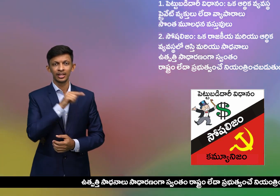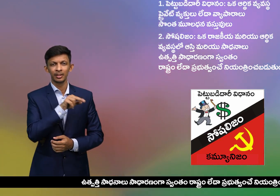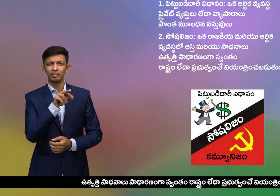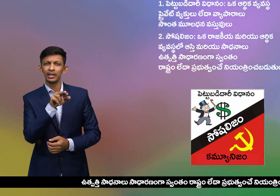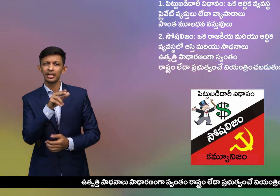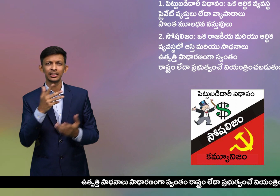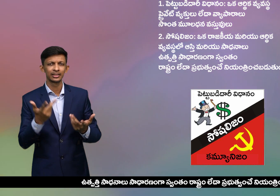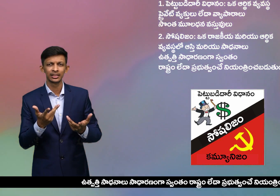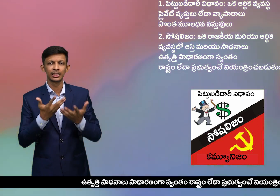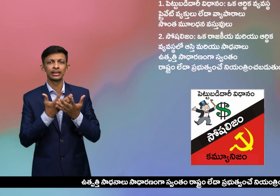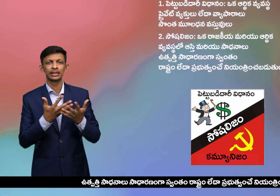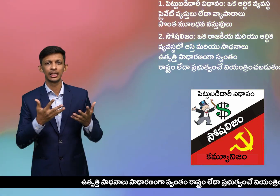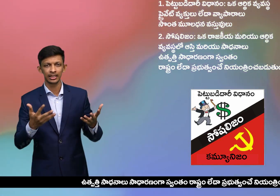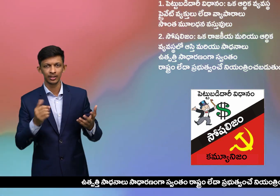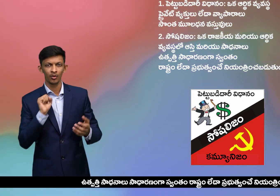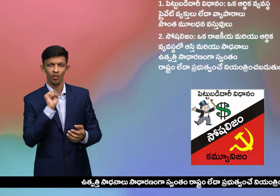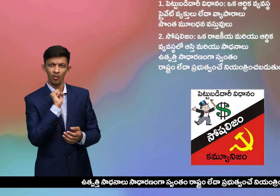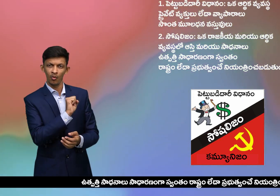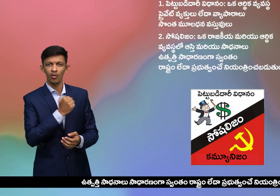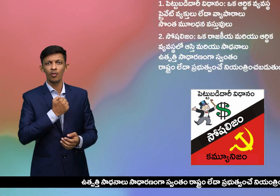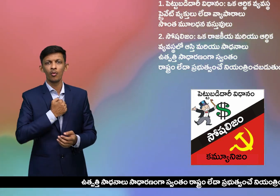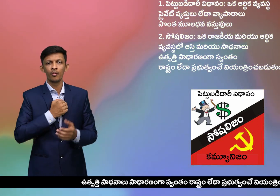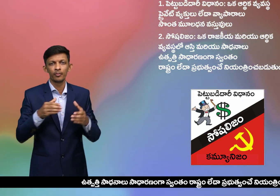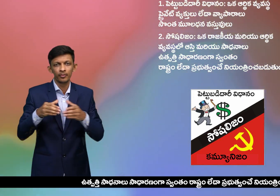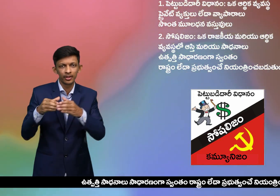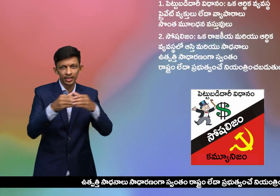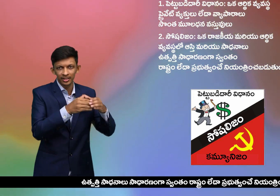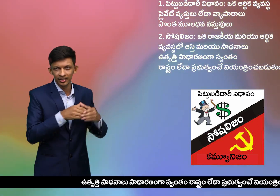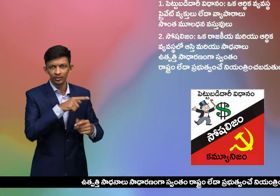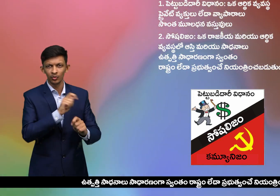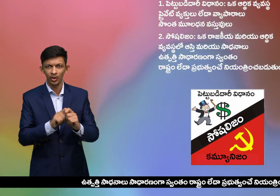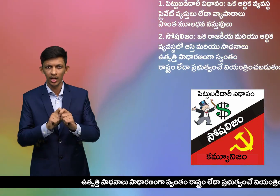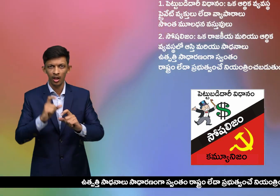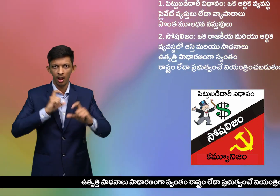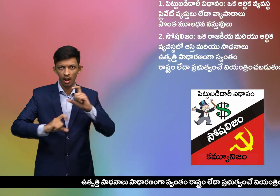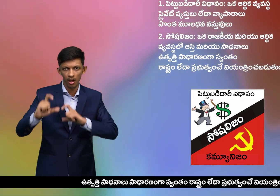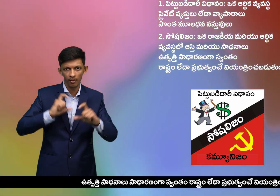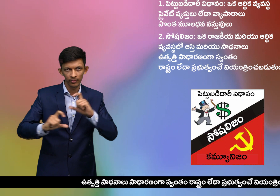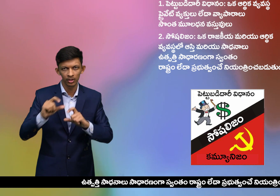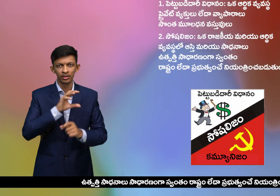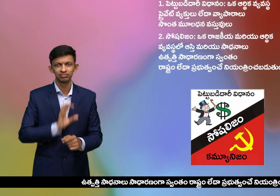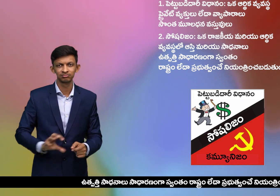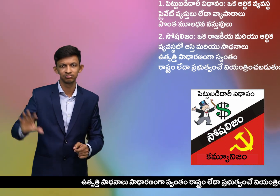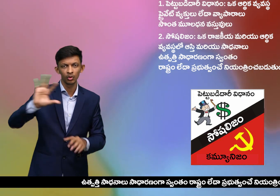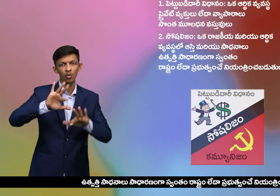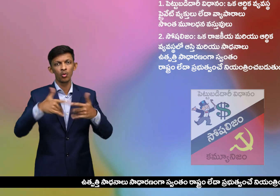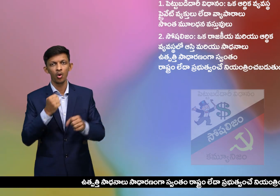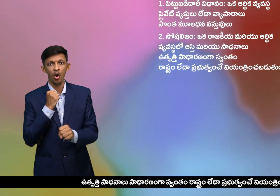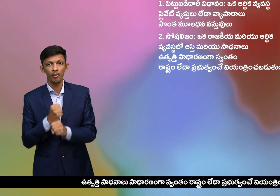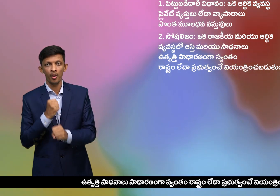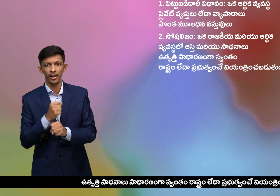ఉత్పత్తి సాధనాలు సాధారణంగా స్వంతం. రాష్ట్రం లేదా ప్రభుత్వంచే నియంత్రించబడుతుంది.